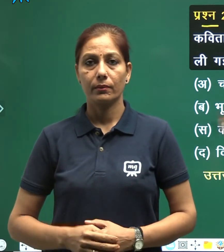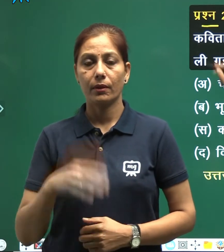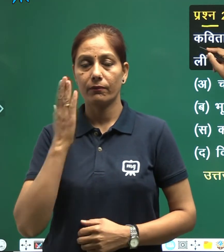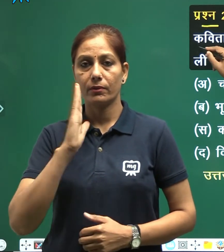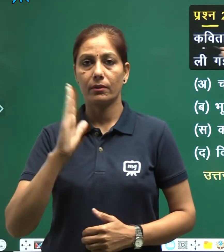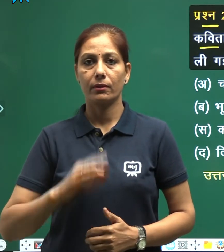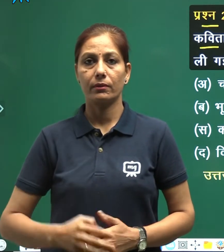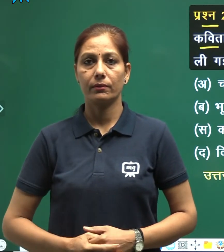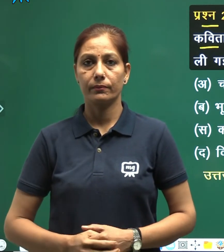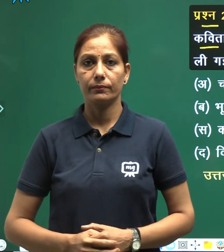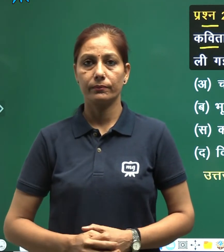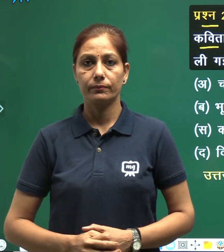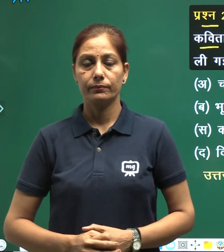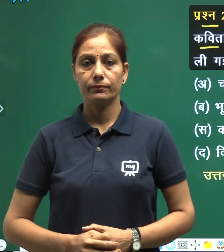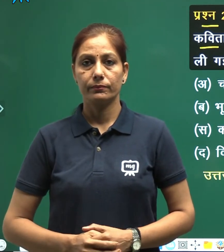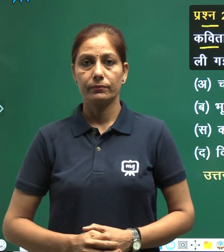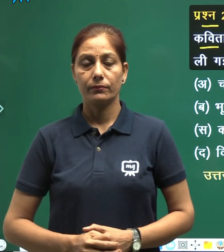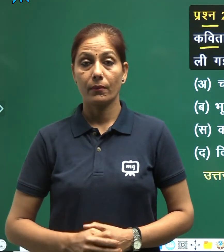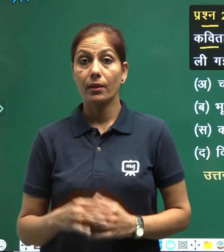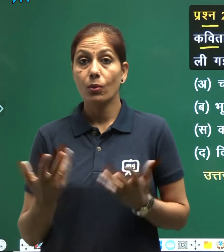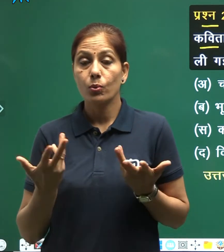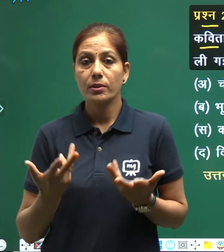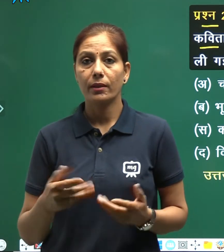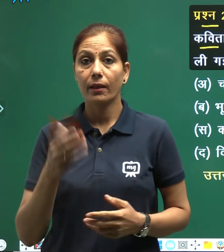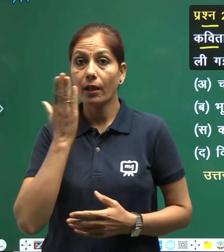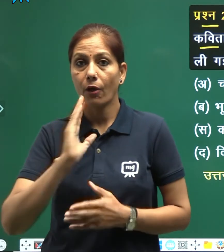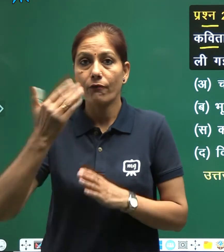कविता किस काव्य संग्रह से